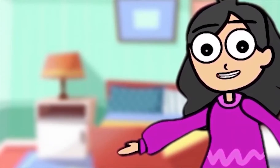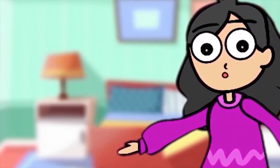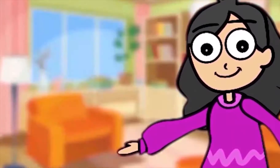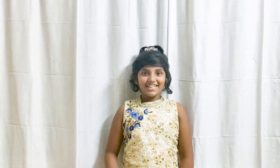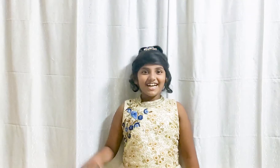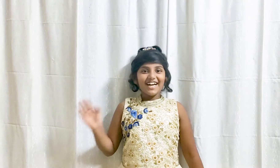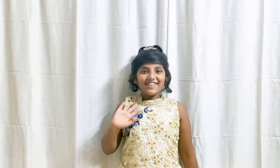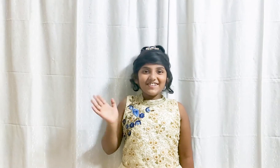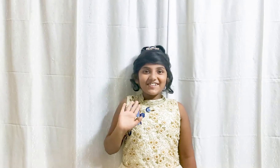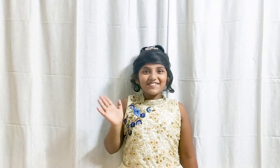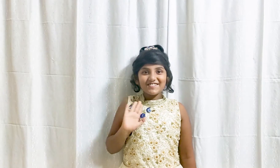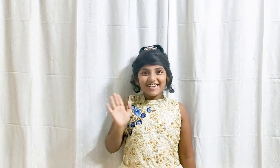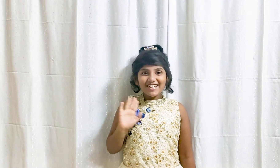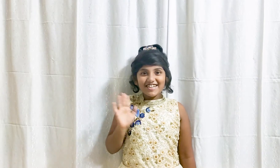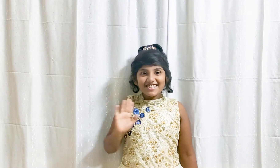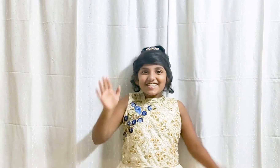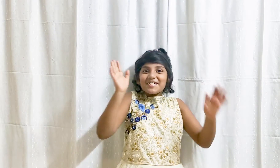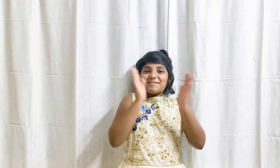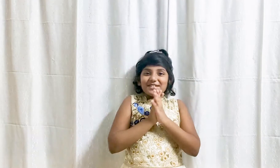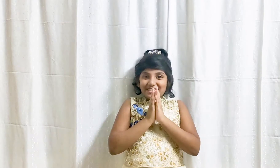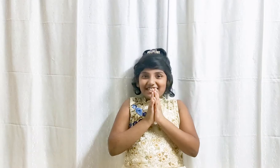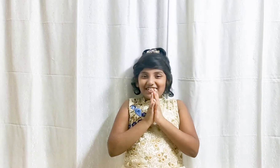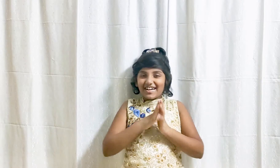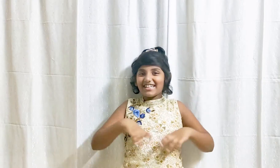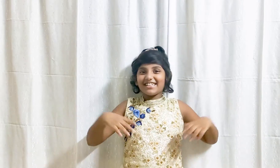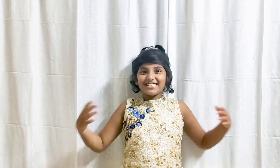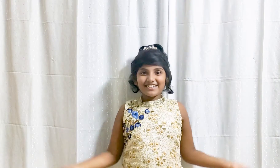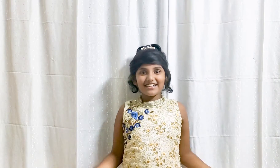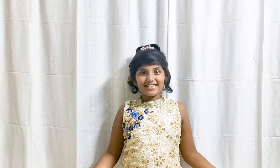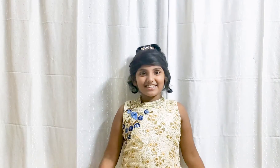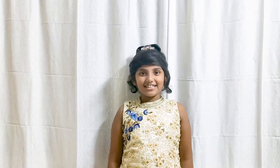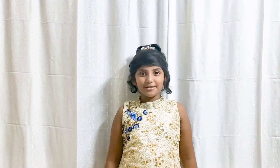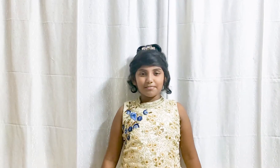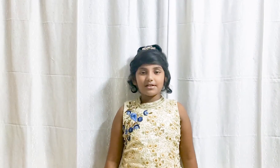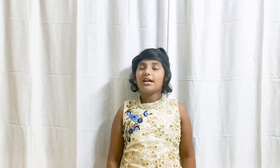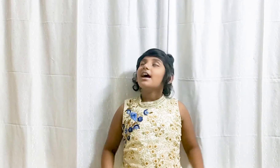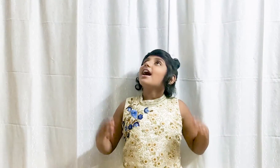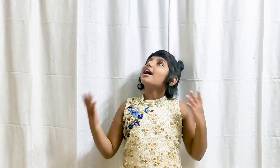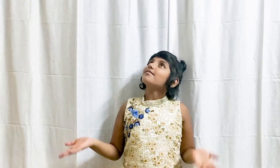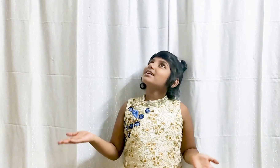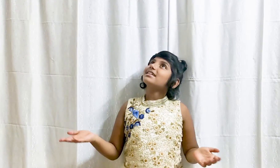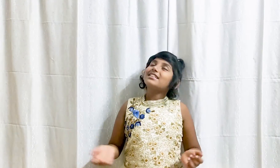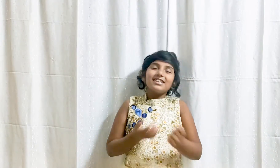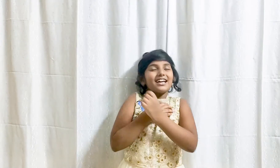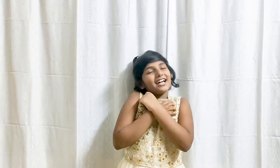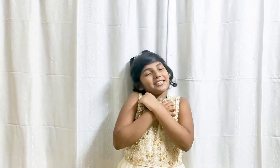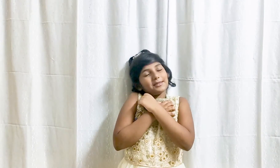போகிறோம். ஹலோ ஃப்ரெண்ட்ஸ், ப்ளீஸ் தி லார்ட் இன்ஜிய தலிப்பு அவரது